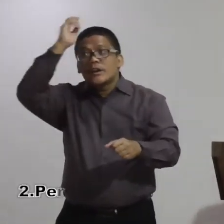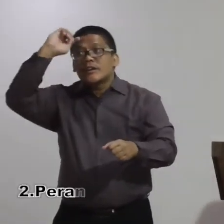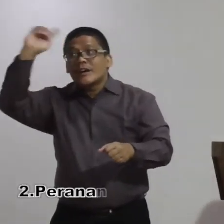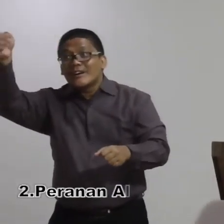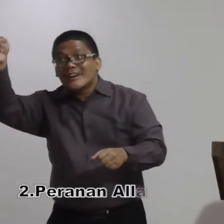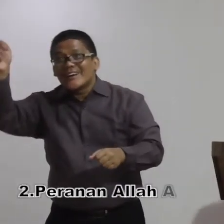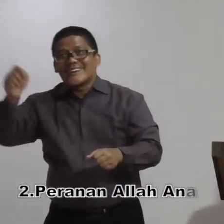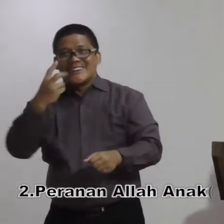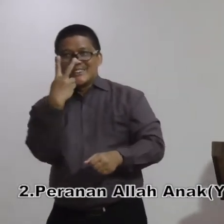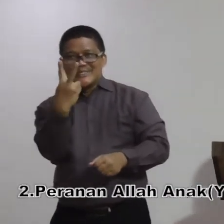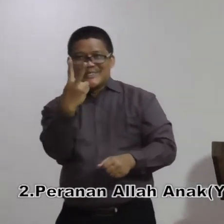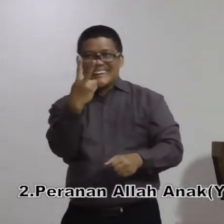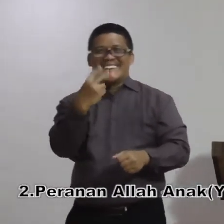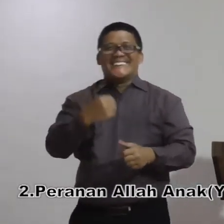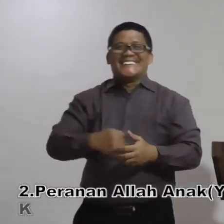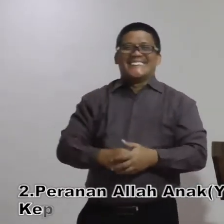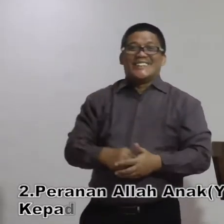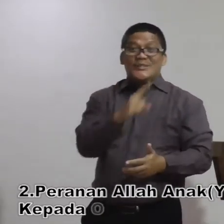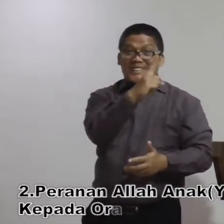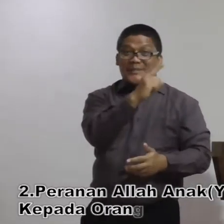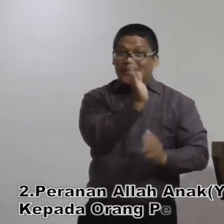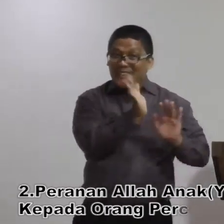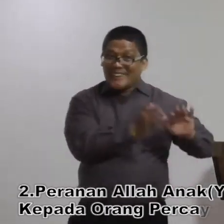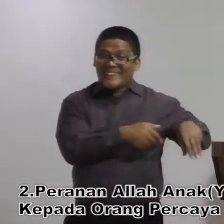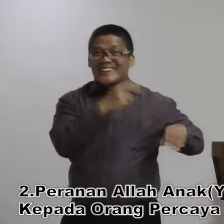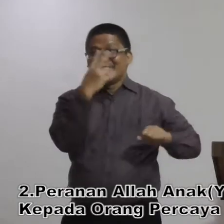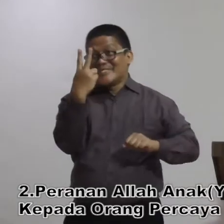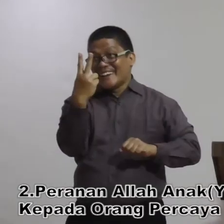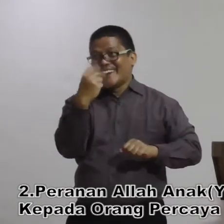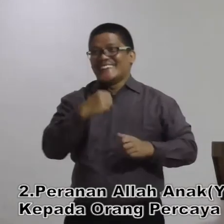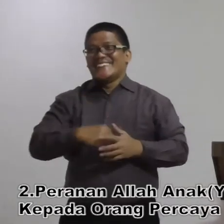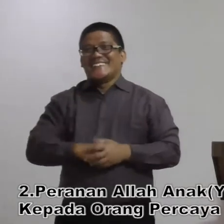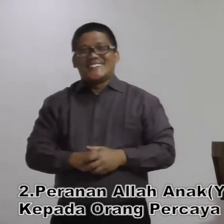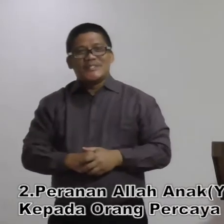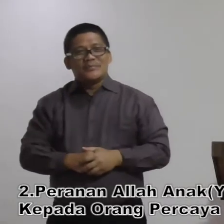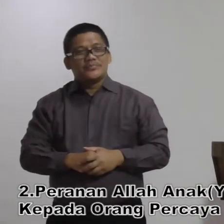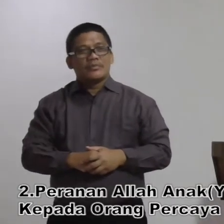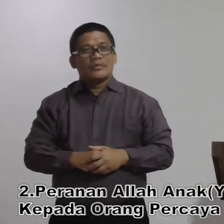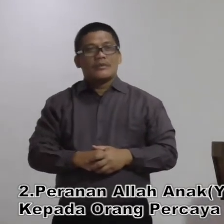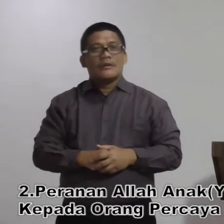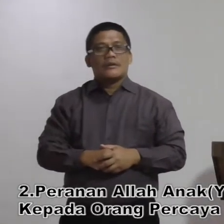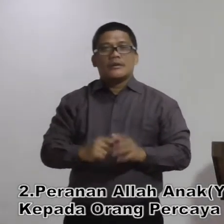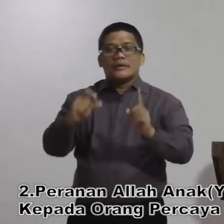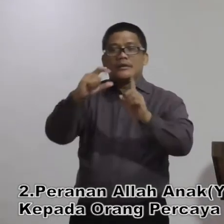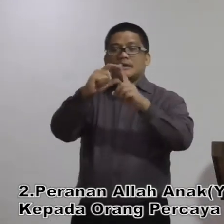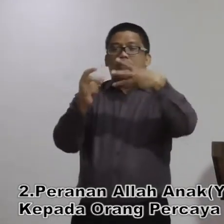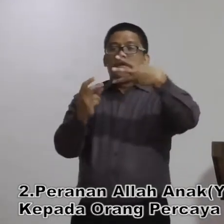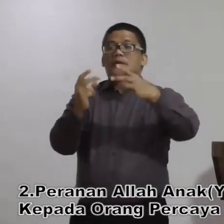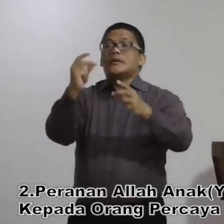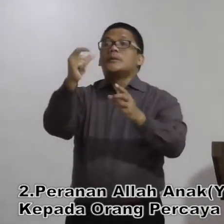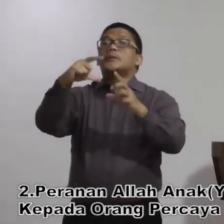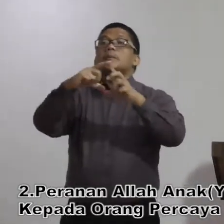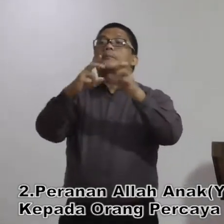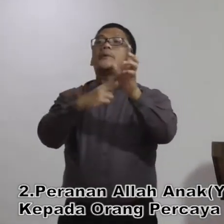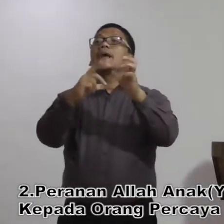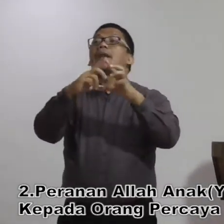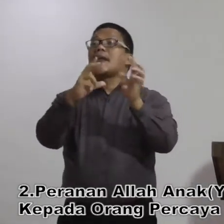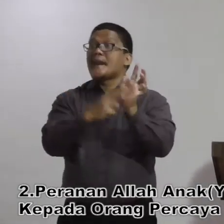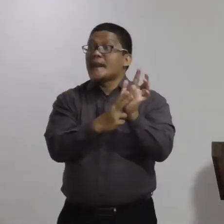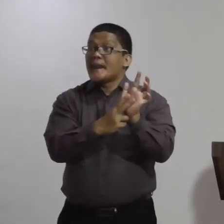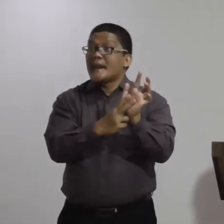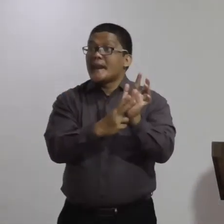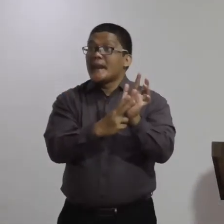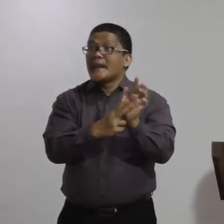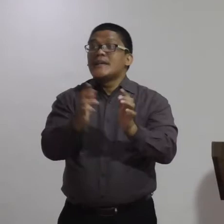Yang kedua, ya, itu tadi peranan Allah Bapa. Yang kedua, peranan Allah Anak, yaitu Yesus Kristus. Apa